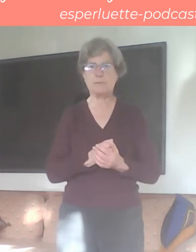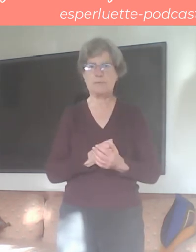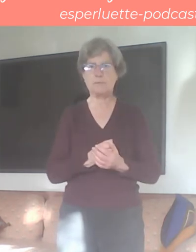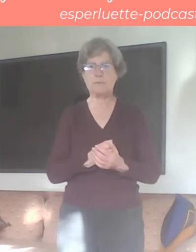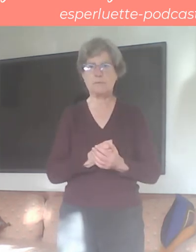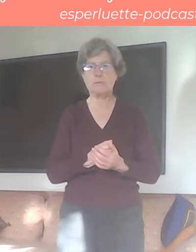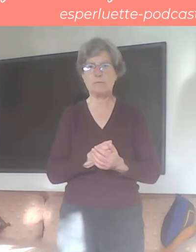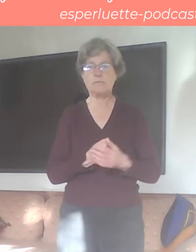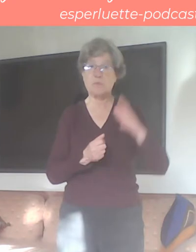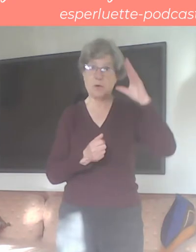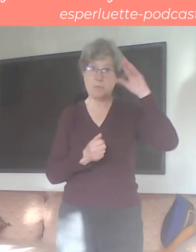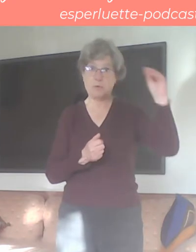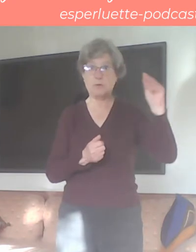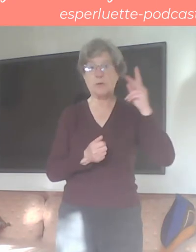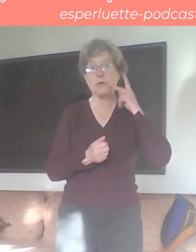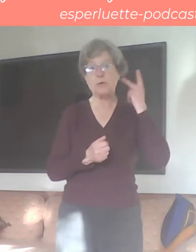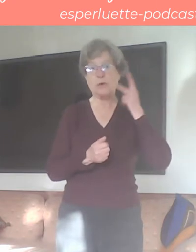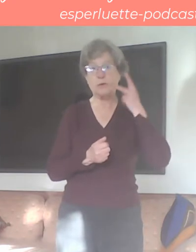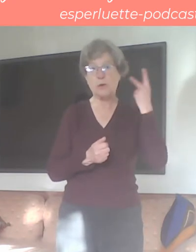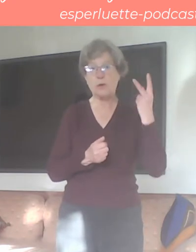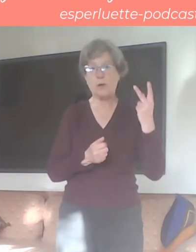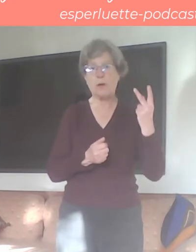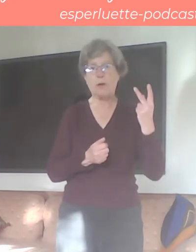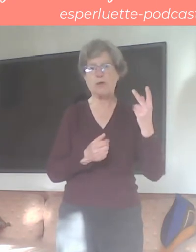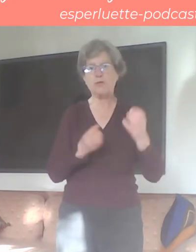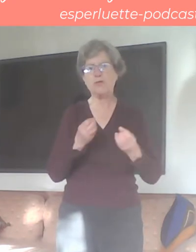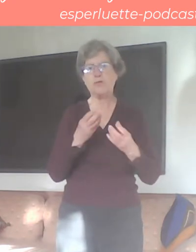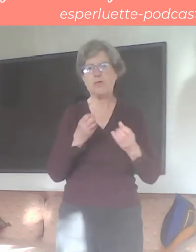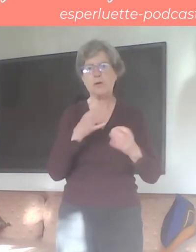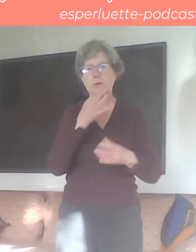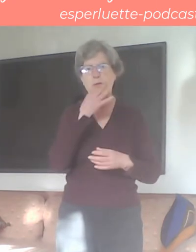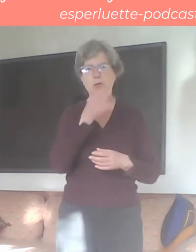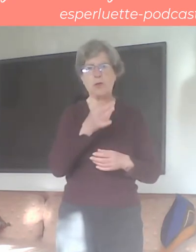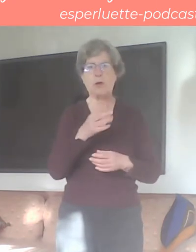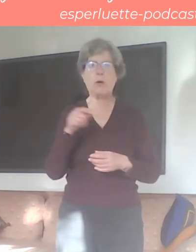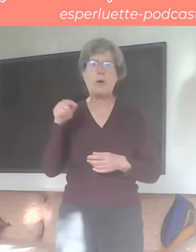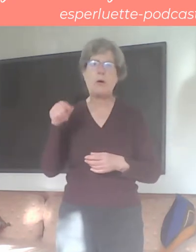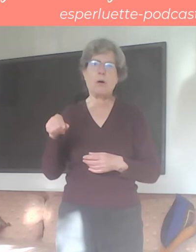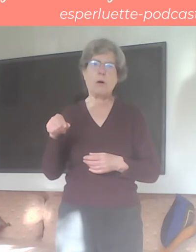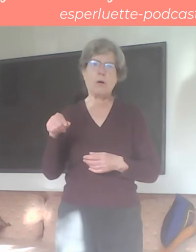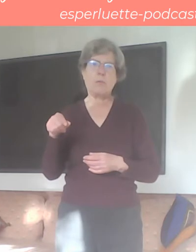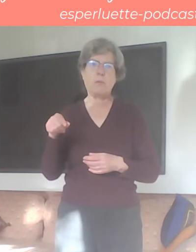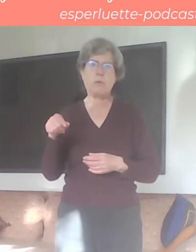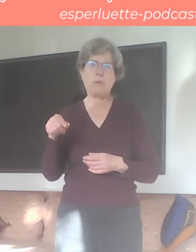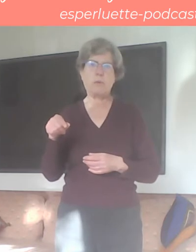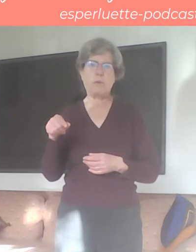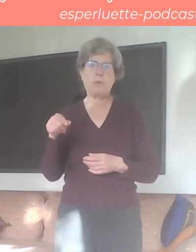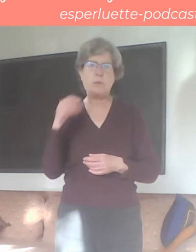chocolat et on entendait la machine. Et donc, on savait qu'il allait y avoir quelque chose à boire pas forcément du chocolat, si,